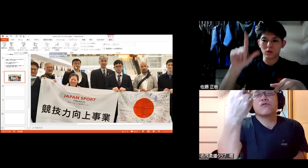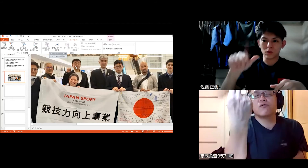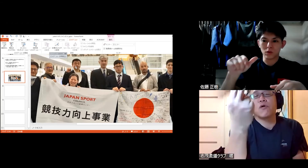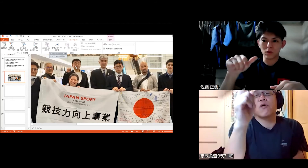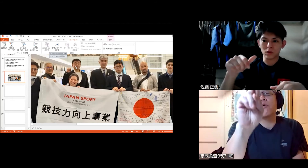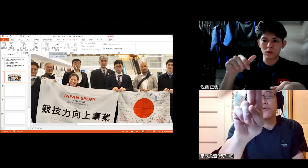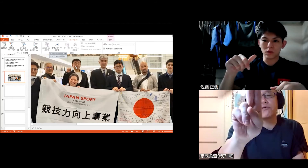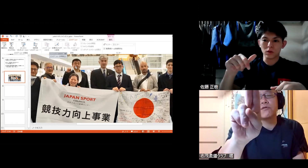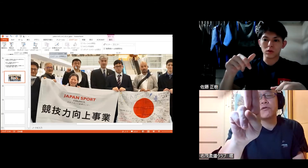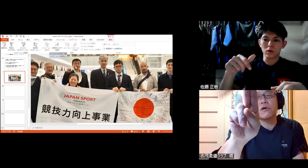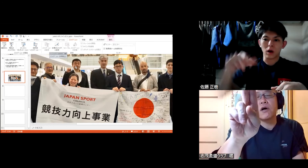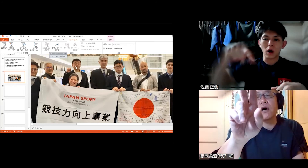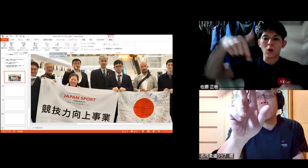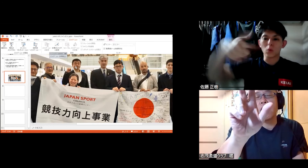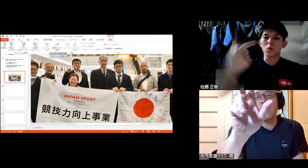ふとう。